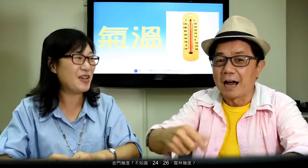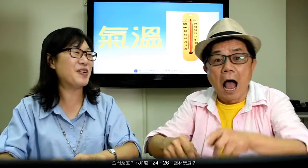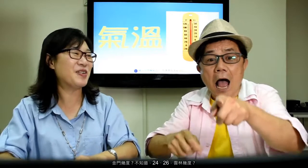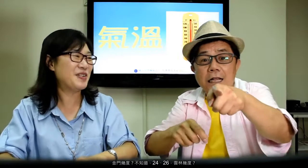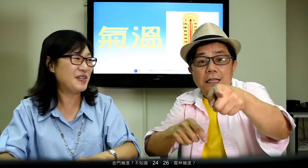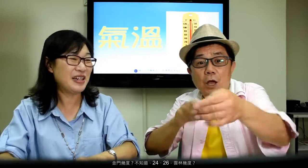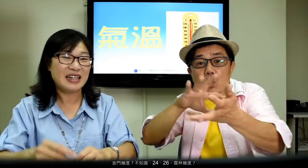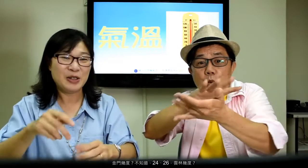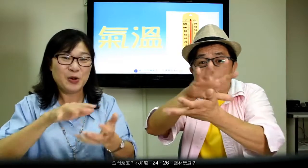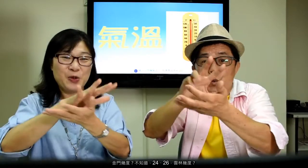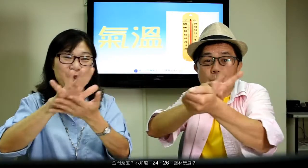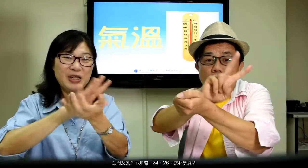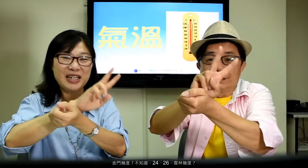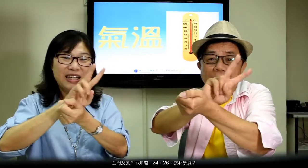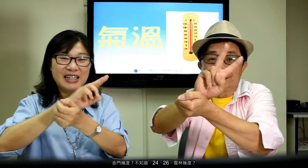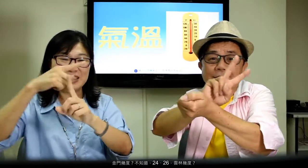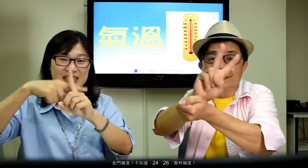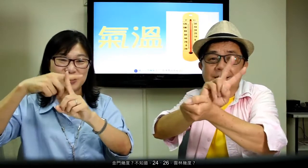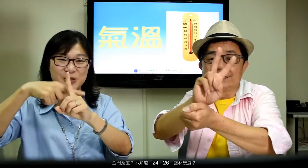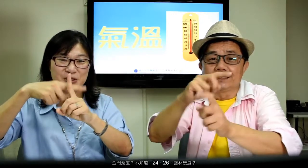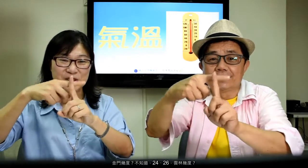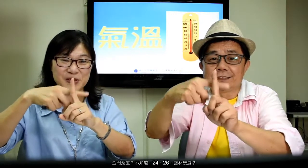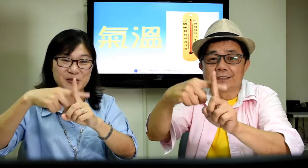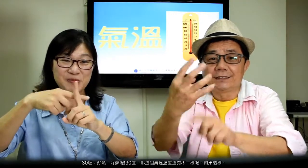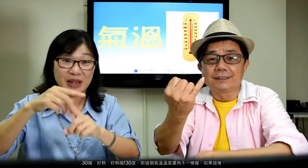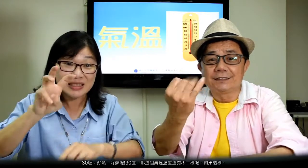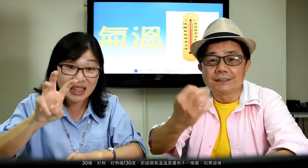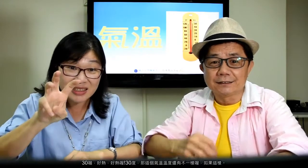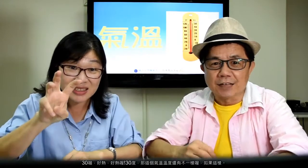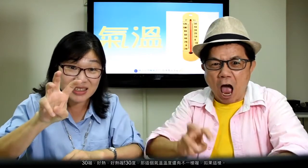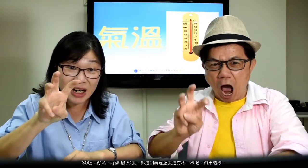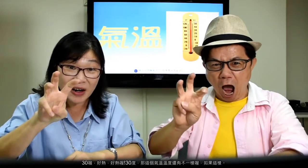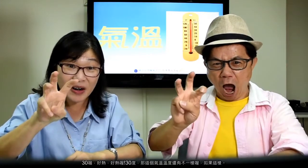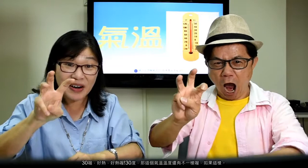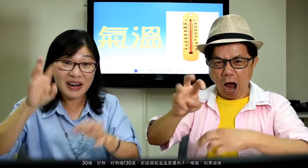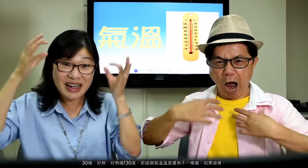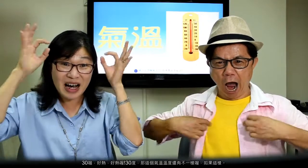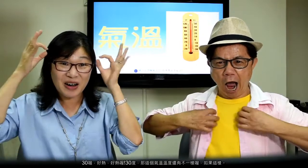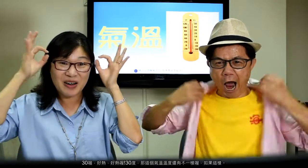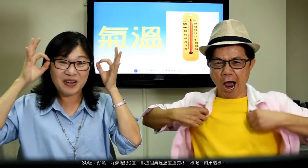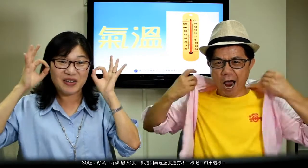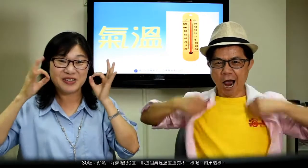26。云林几度？30哦，好